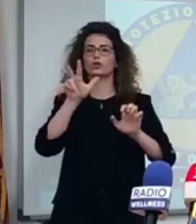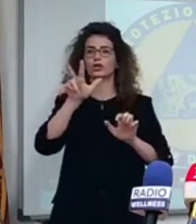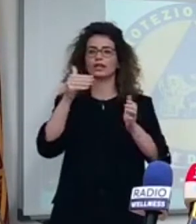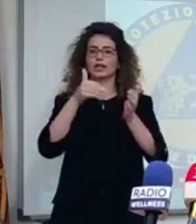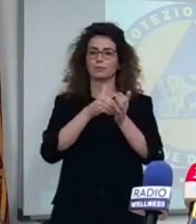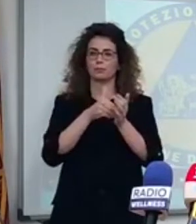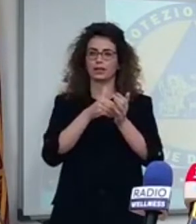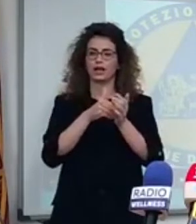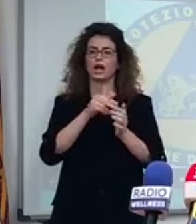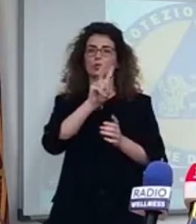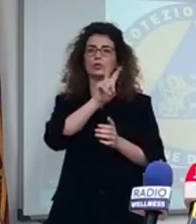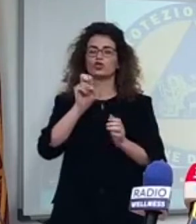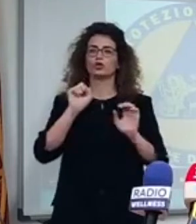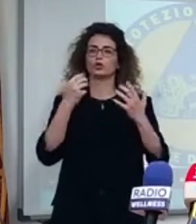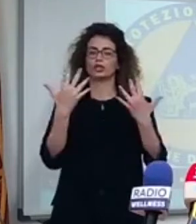603.210 persone.